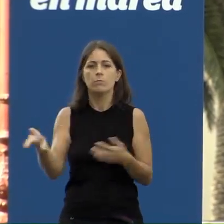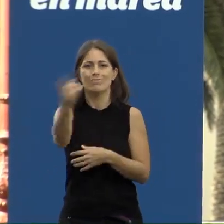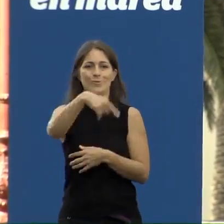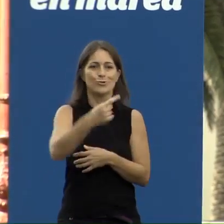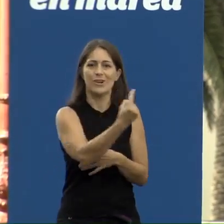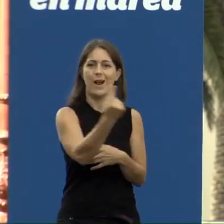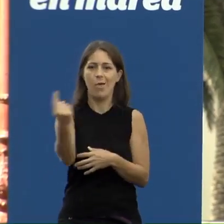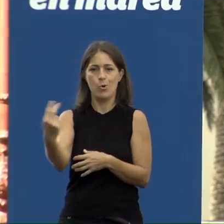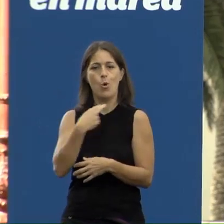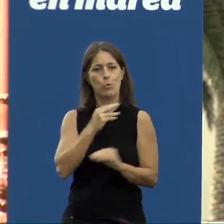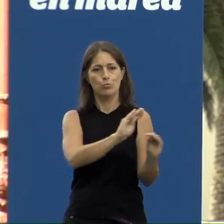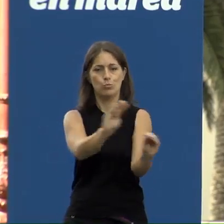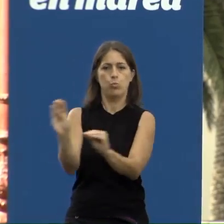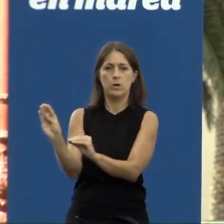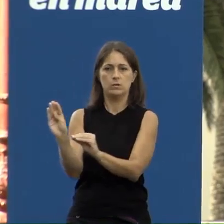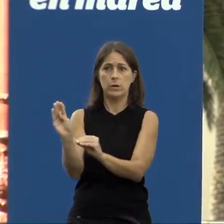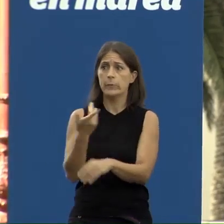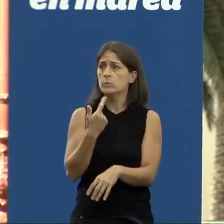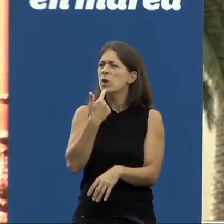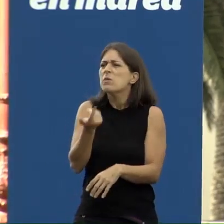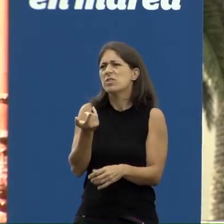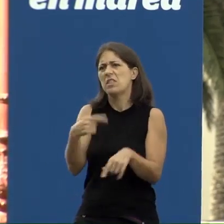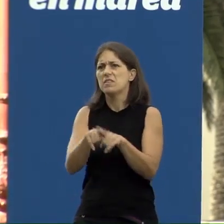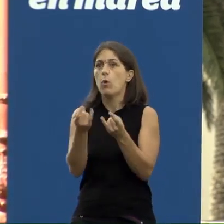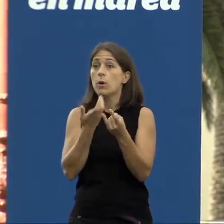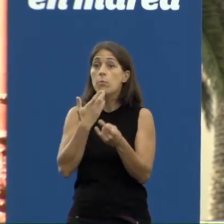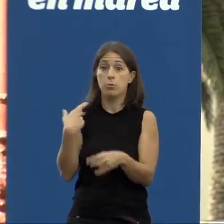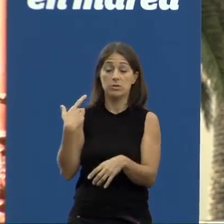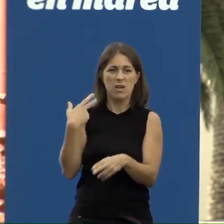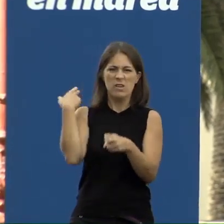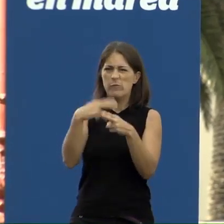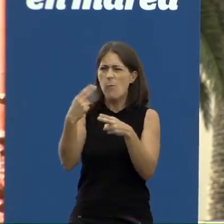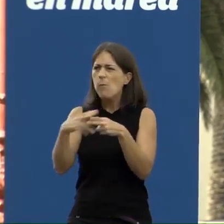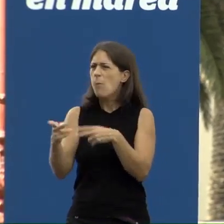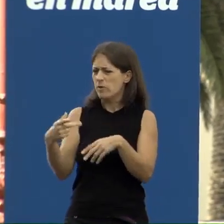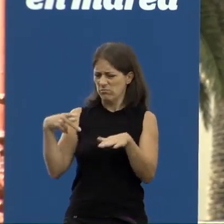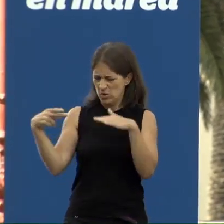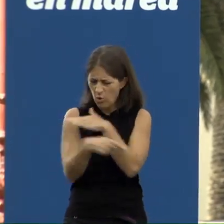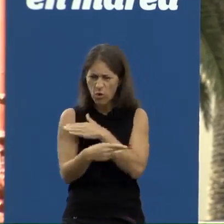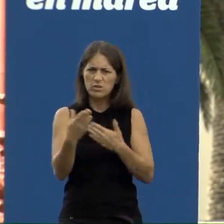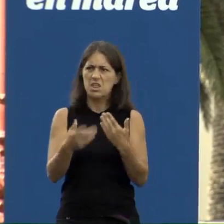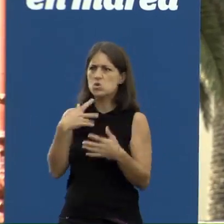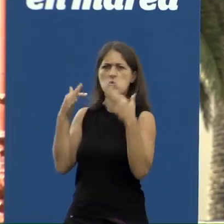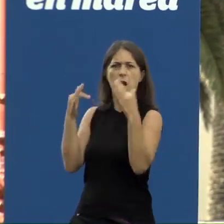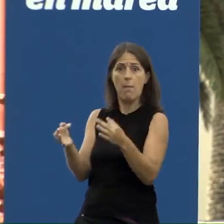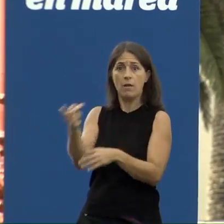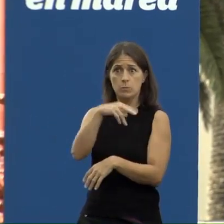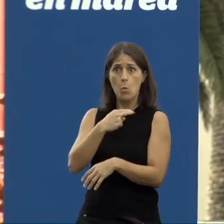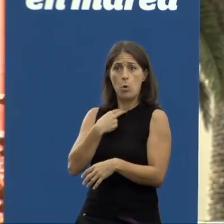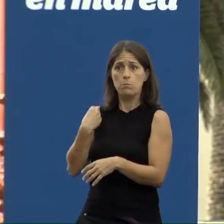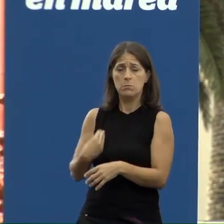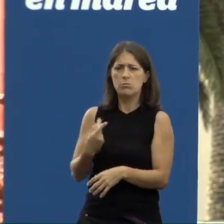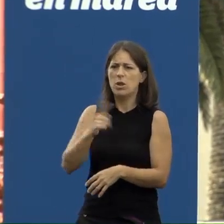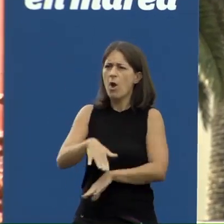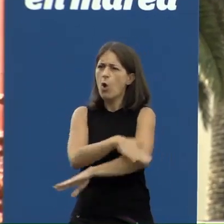e cada unha de vós. Son as dos que decides nunca máis as políticas de recortes inxustos, as que decides nunca máis un